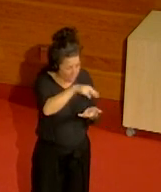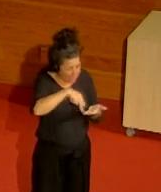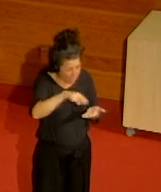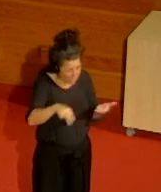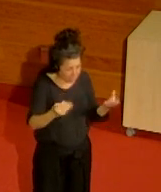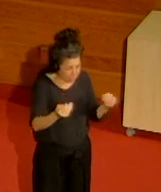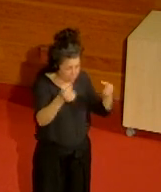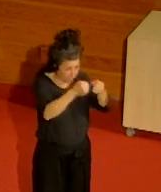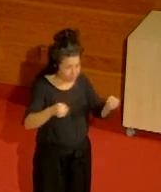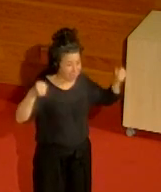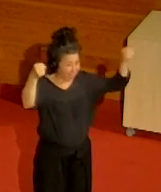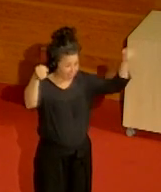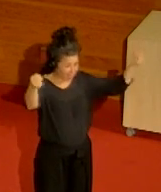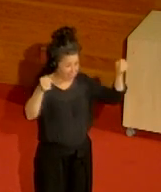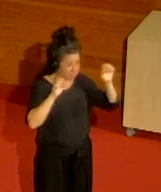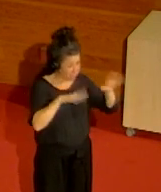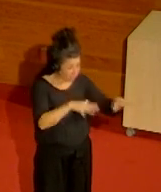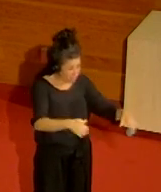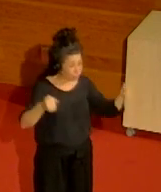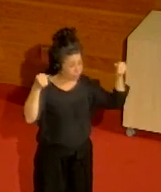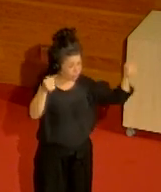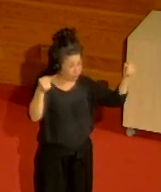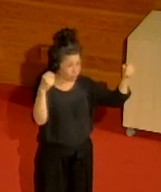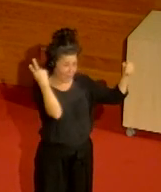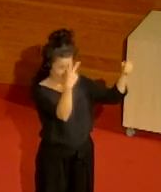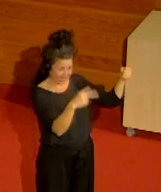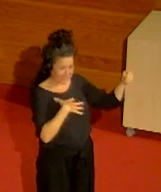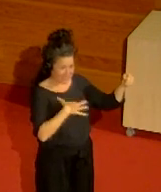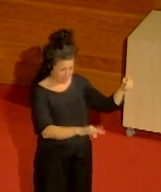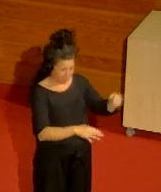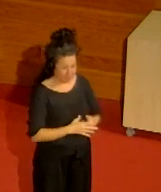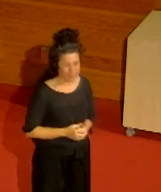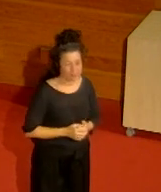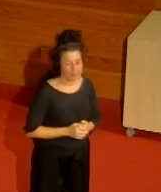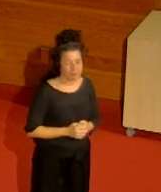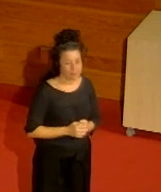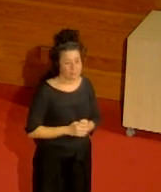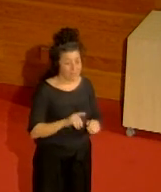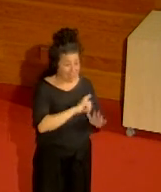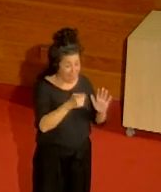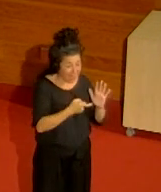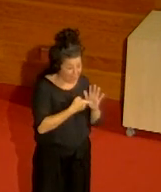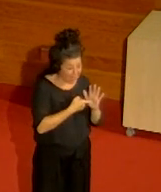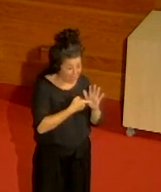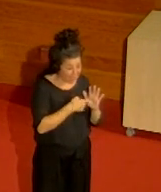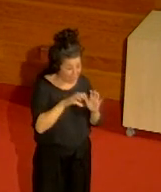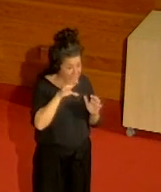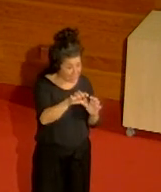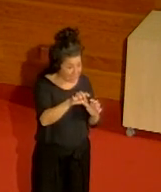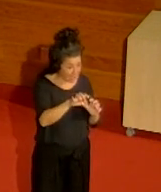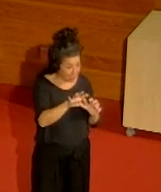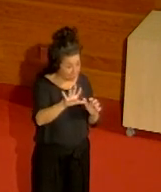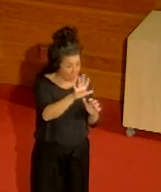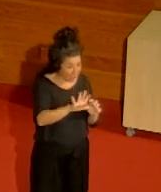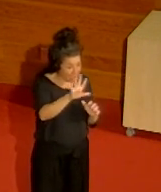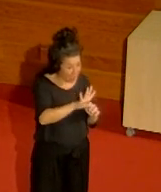los carteles que los que los manifestantes han sacado a las calles y la ley del estado nación judío que les contaba